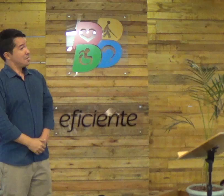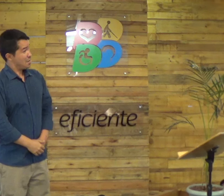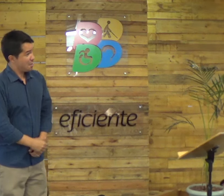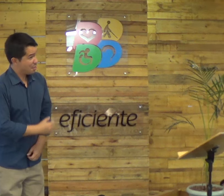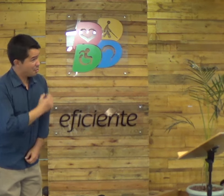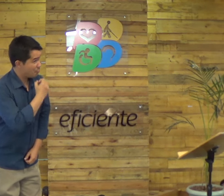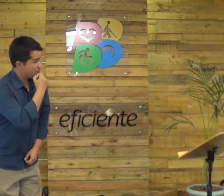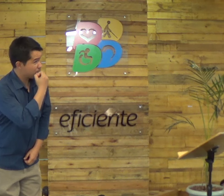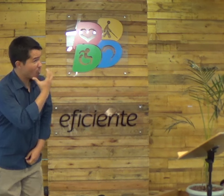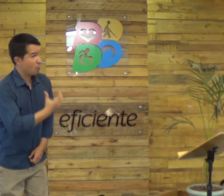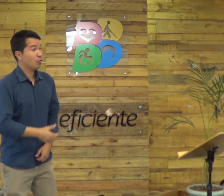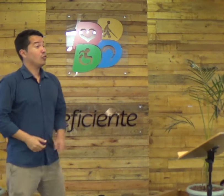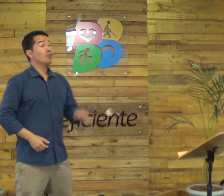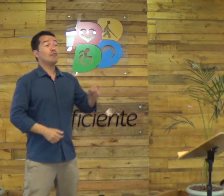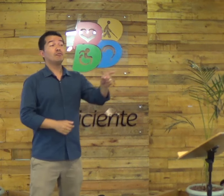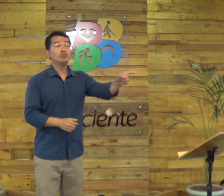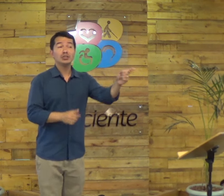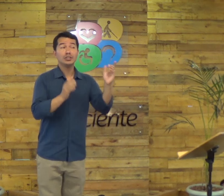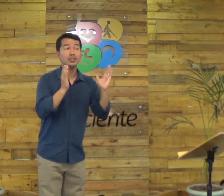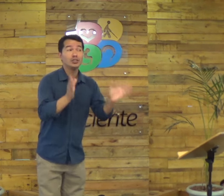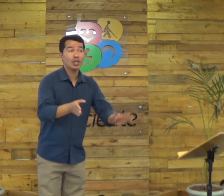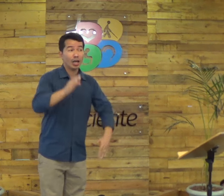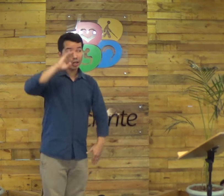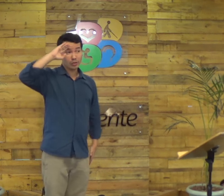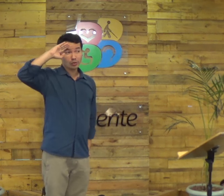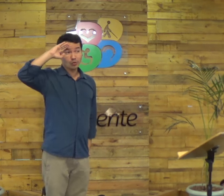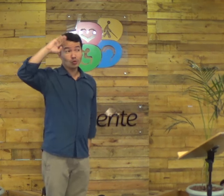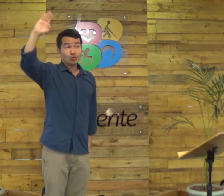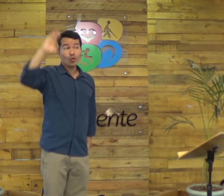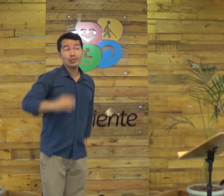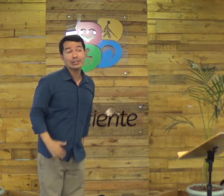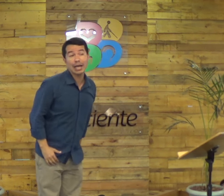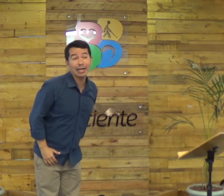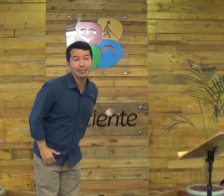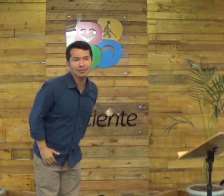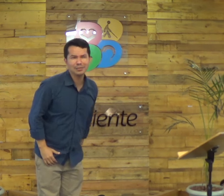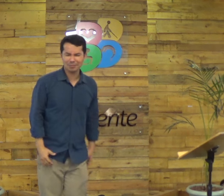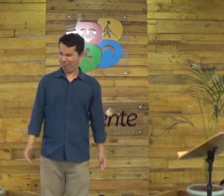pois é, que bom, você já foi do exército?